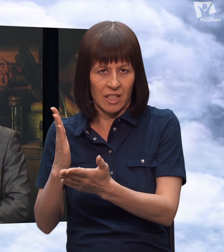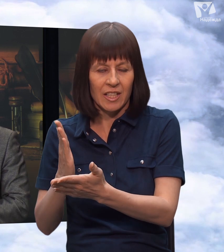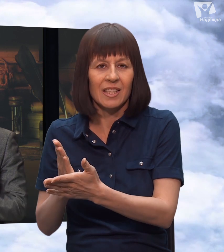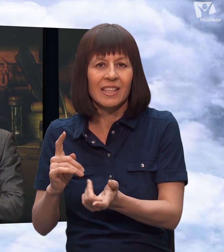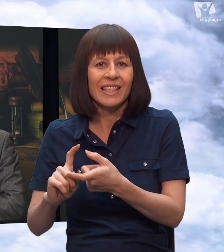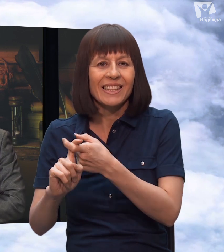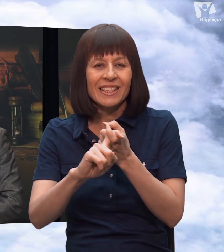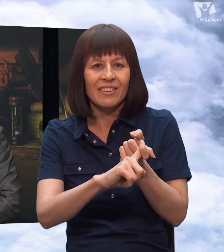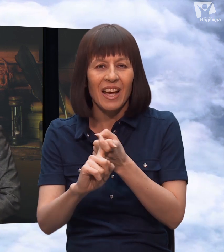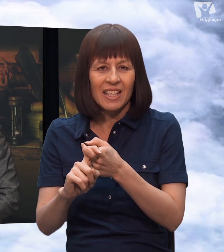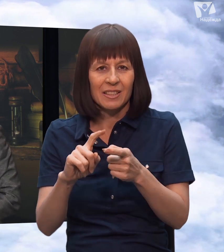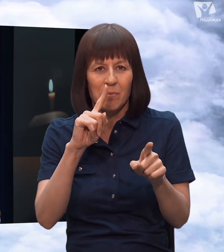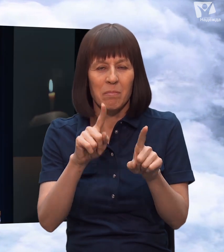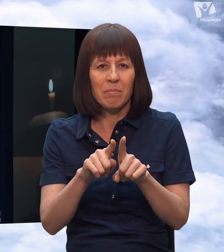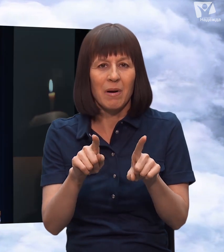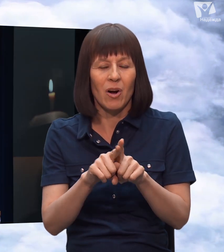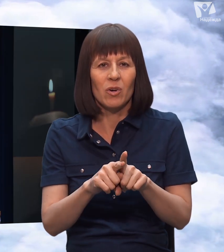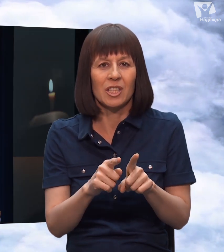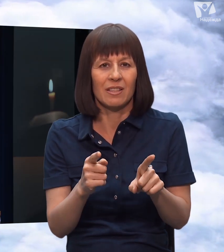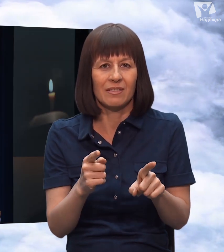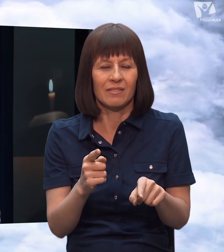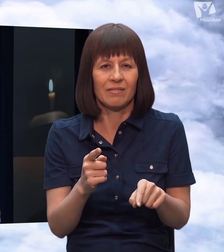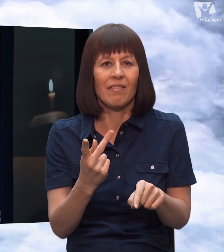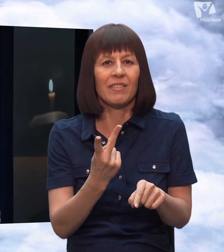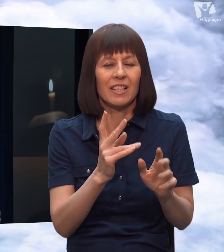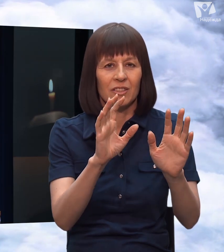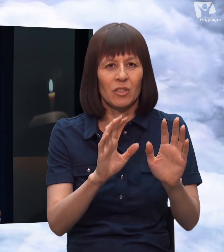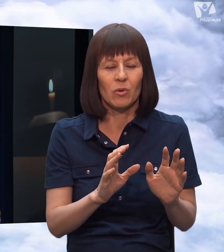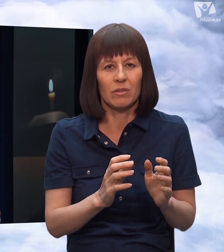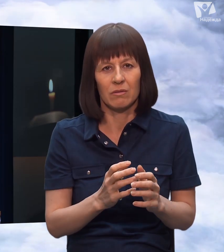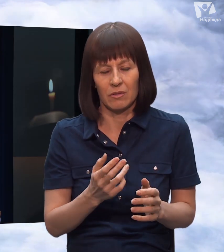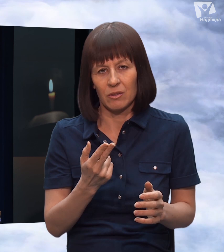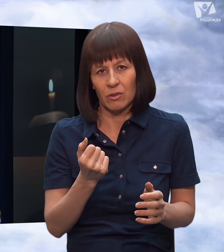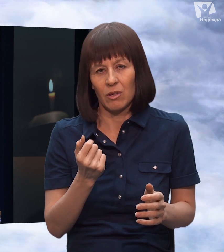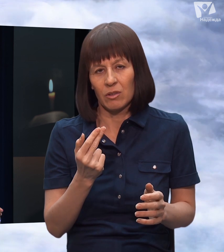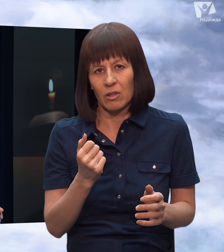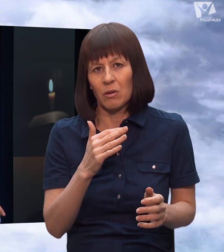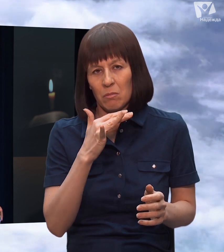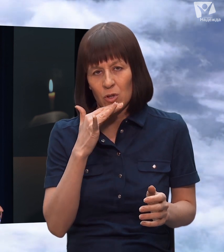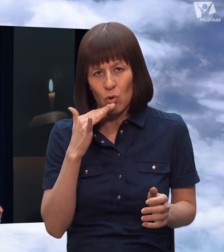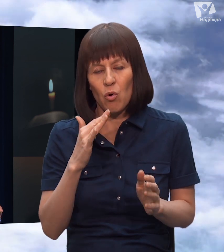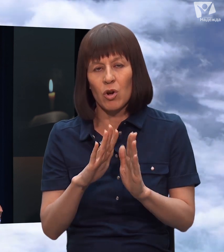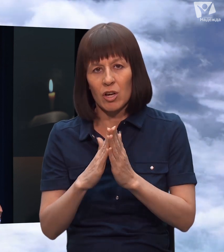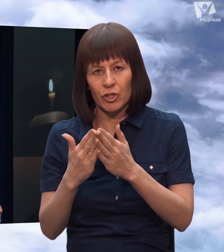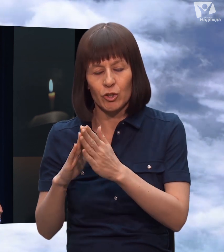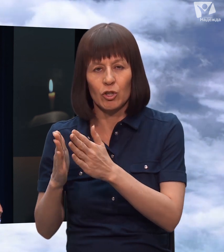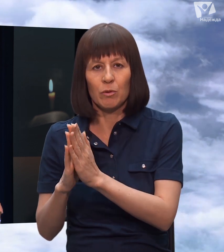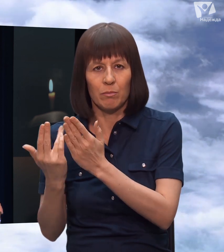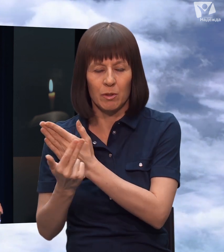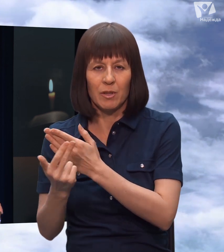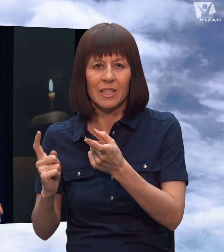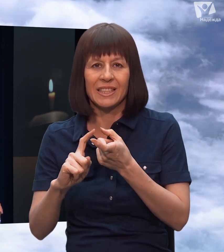низко словно практически все книги ветхого завет так или иначе но а лидирует на книгу